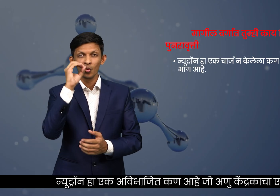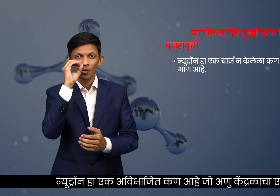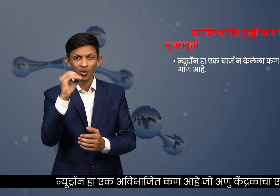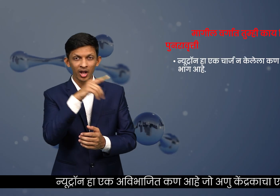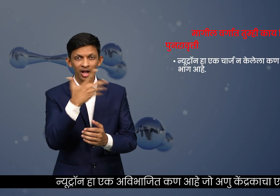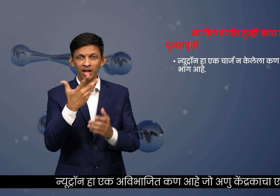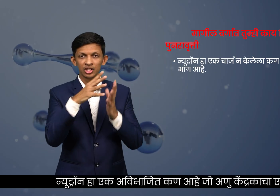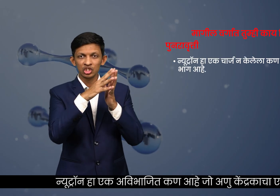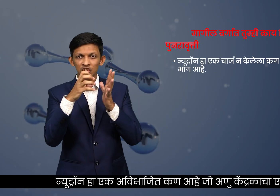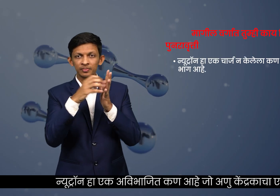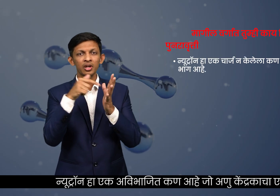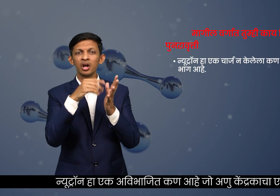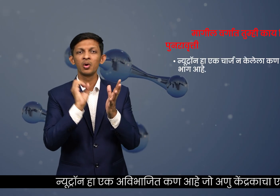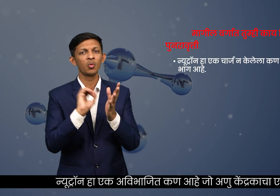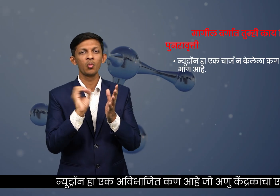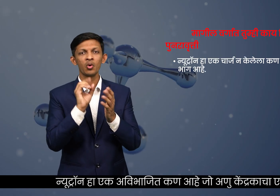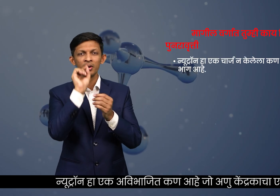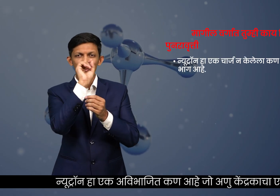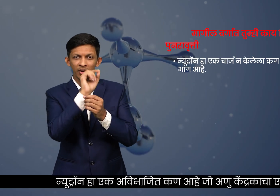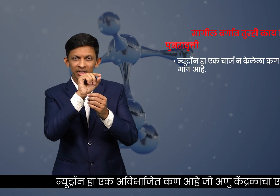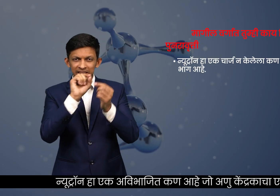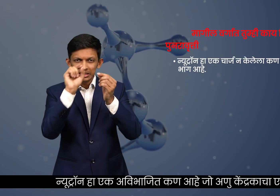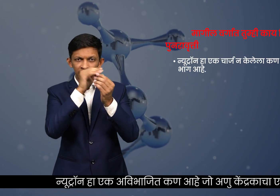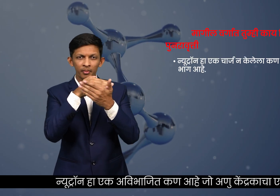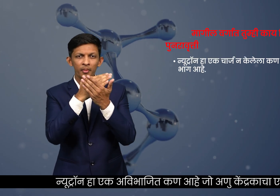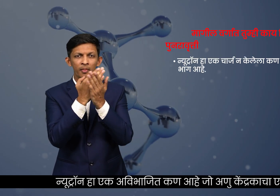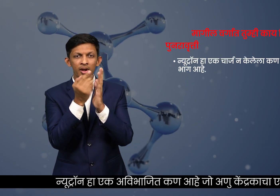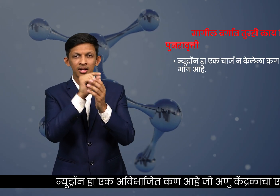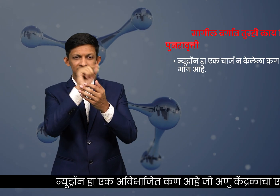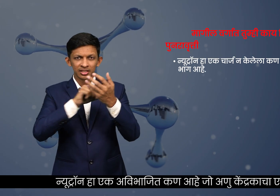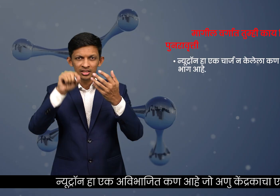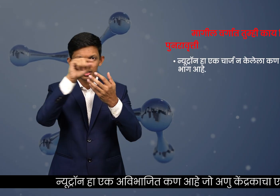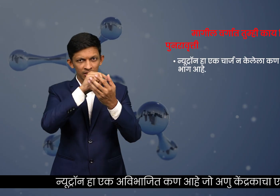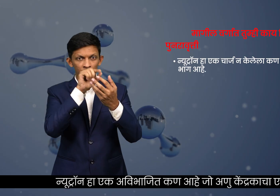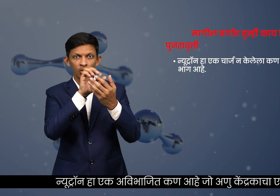न्यूट्रॉन हा एक अविभाजित कण आहे, जो अणुकेंद्राचा एक भाग आहे.